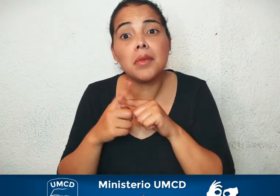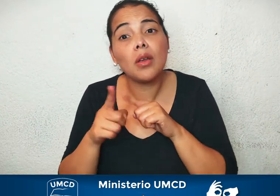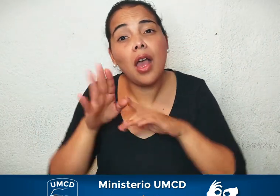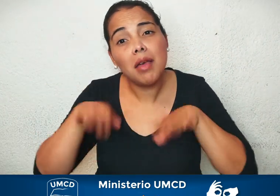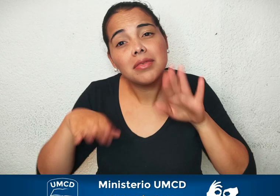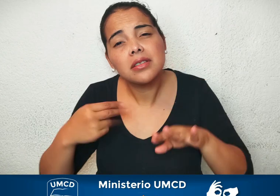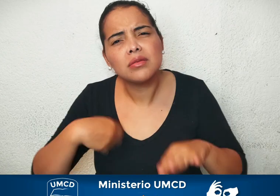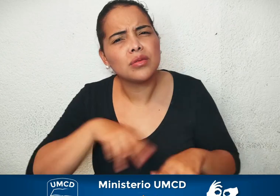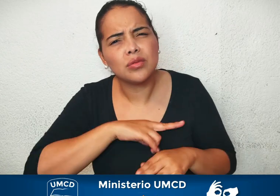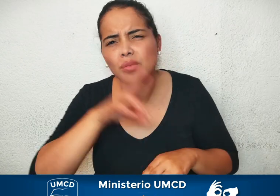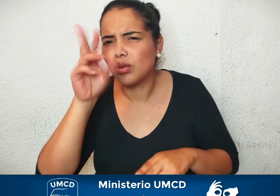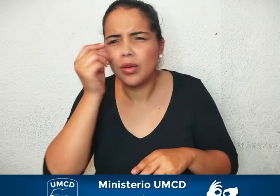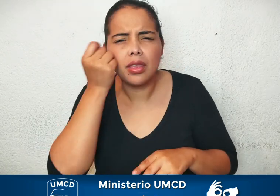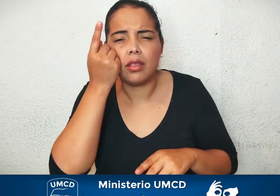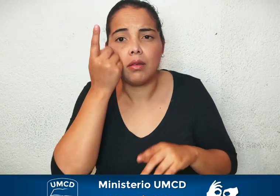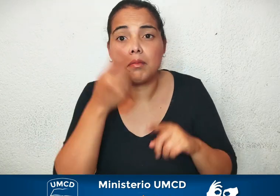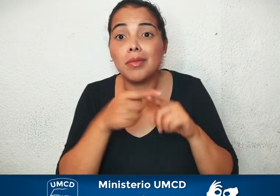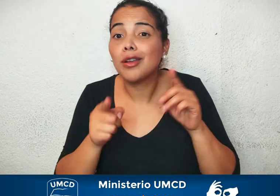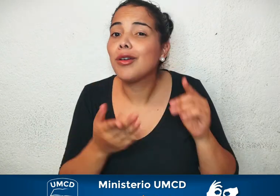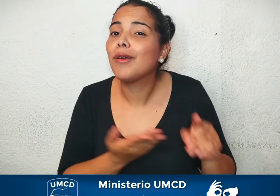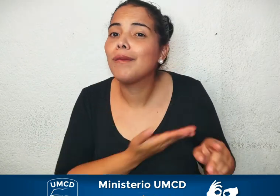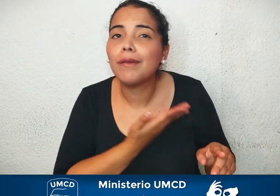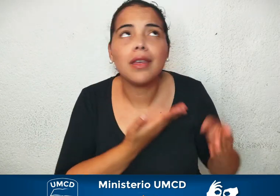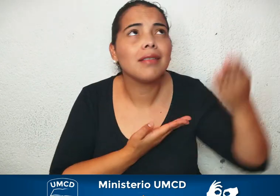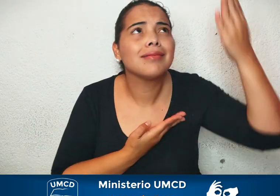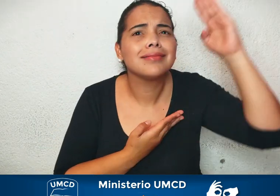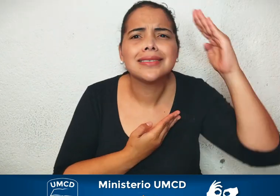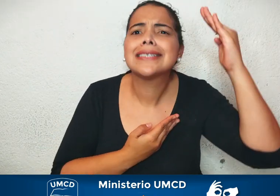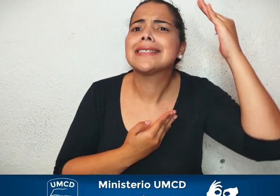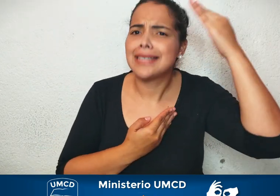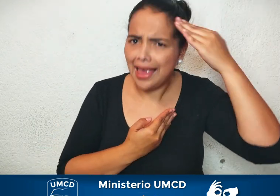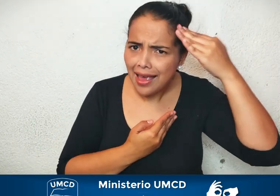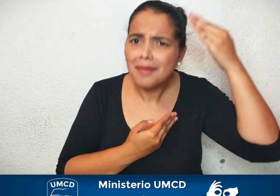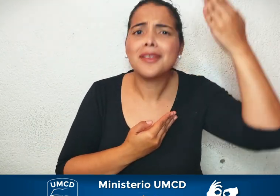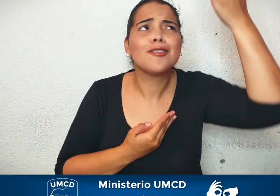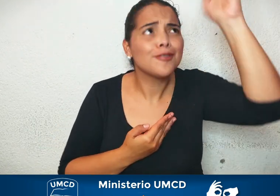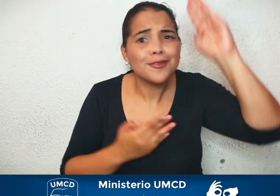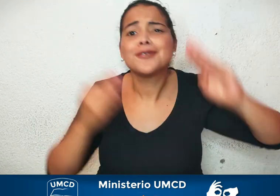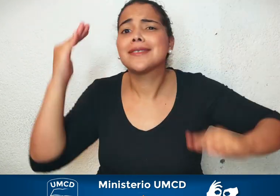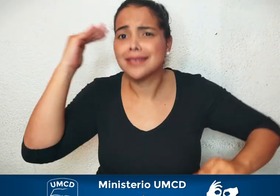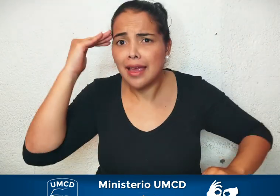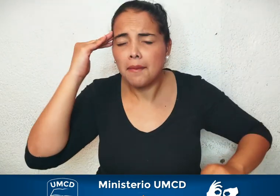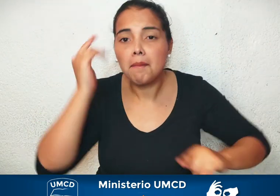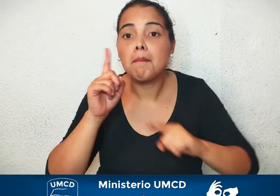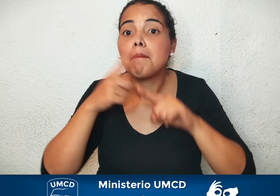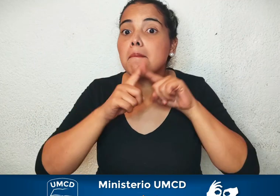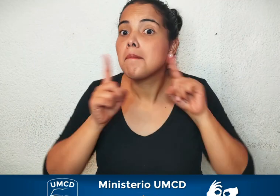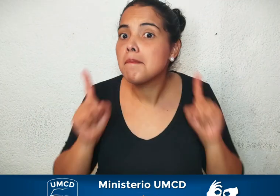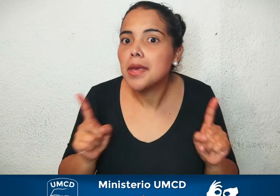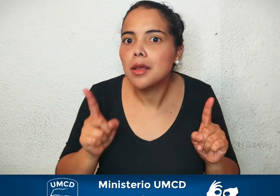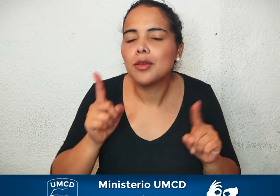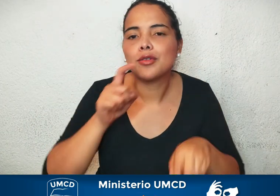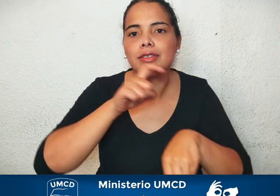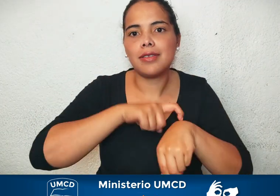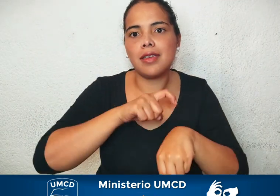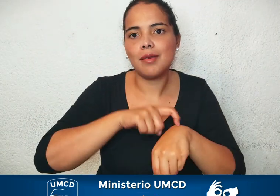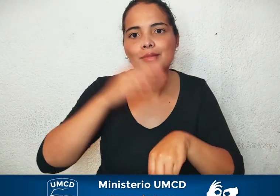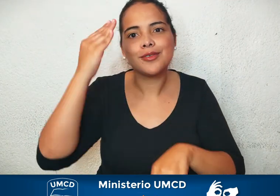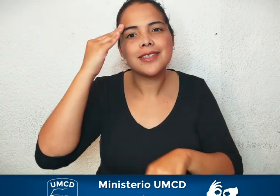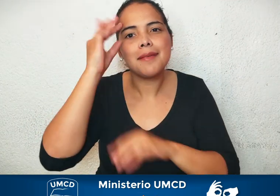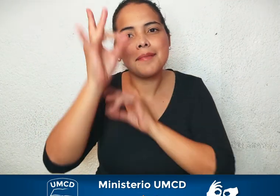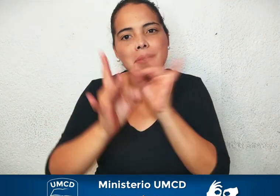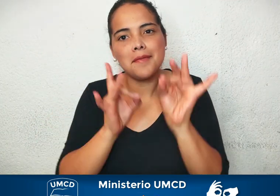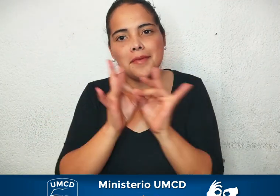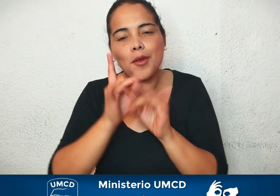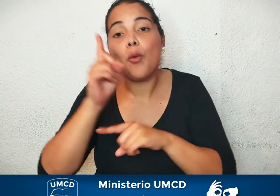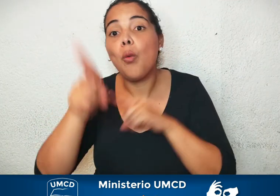todo, pero podemos confiar en eso. Podemos confiar en que Él sí sabe todo. Y es ahí donde su tiempo siempre va a